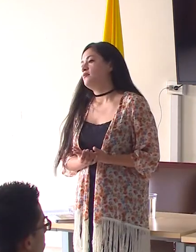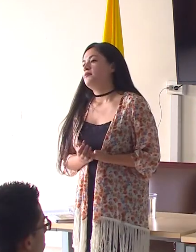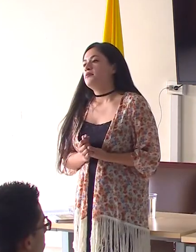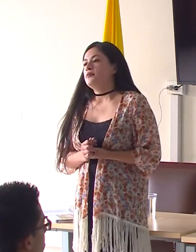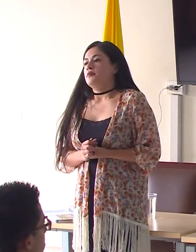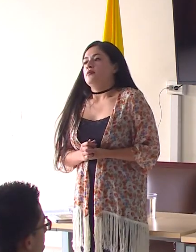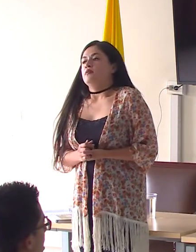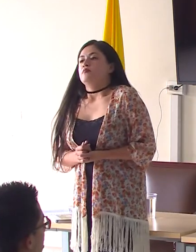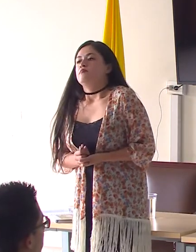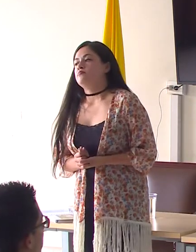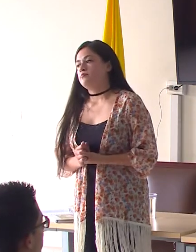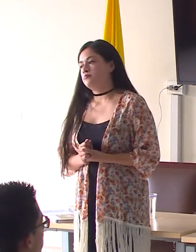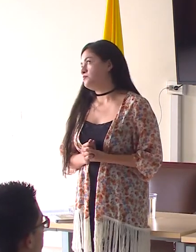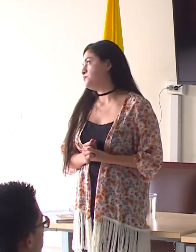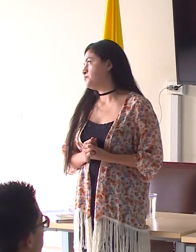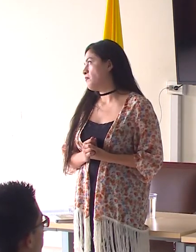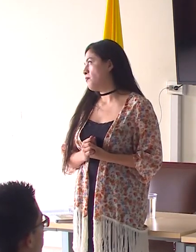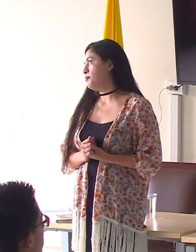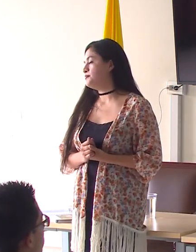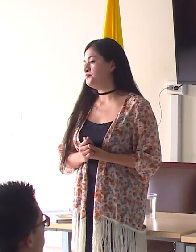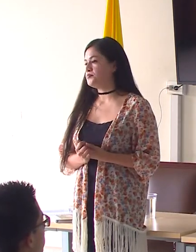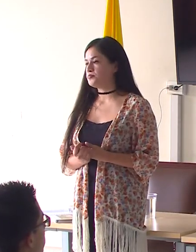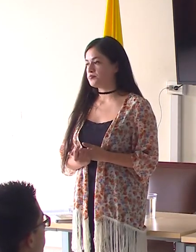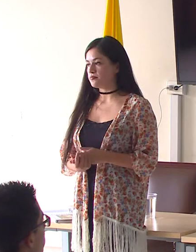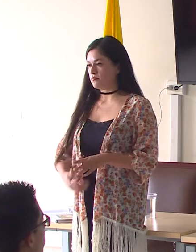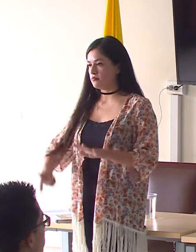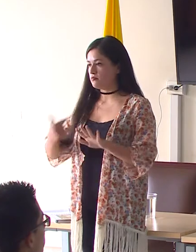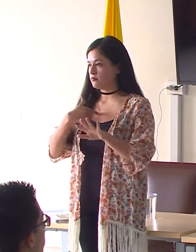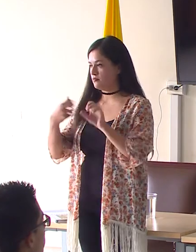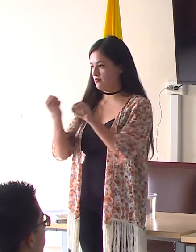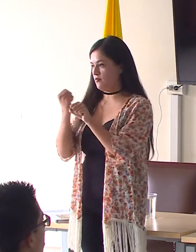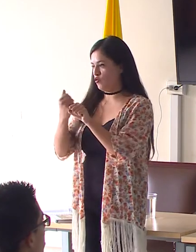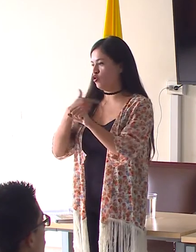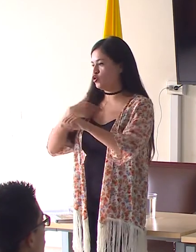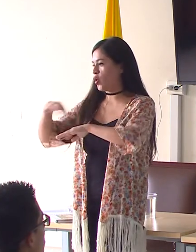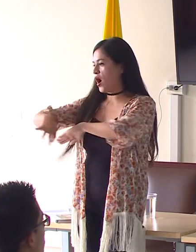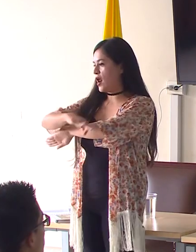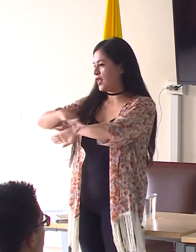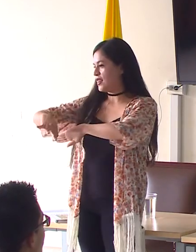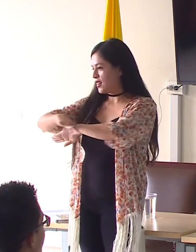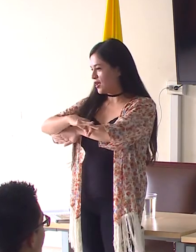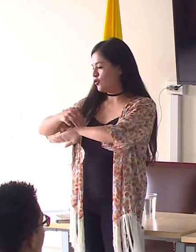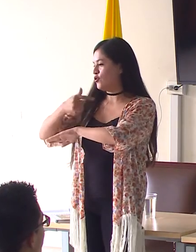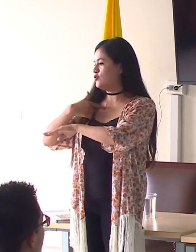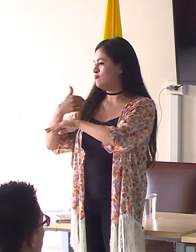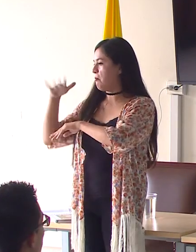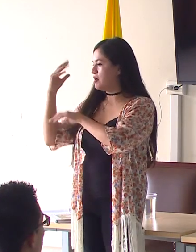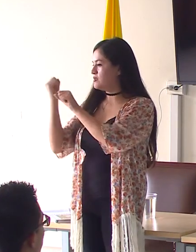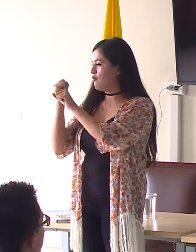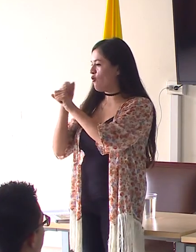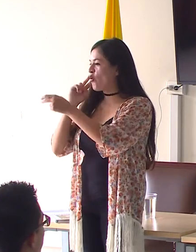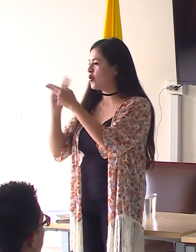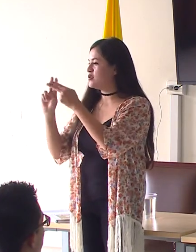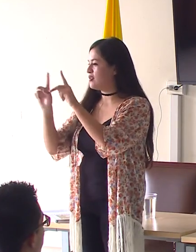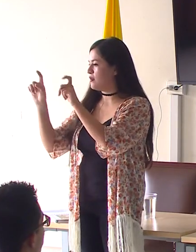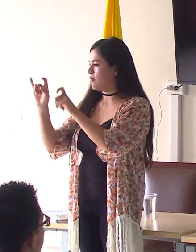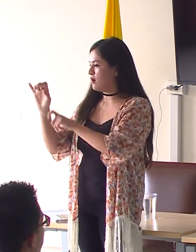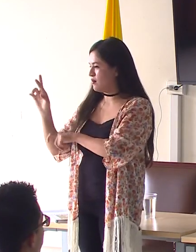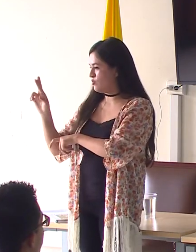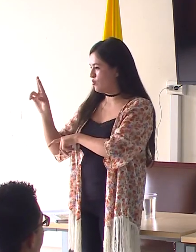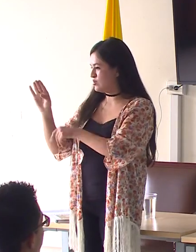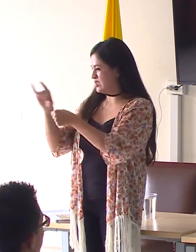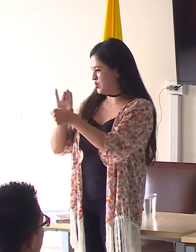pues la presentación va a ser yo soy arquitecto urbanista entonces va a ser muy enfocada en cartografía